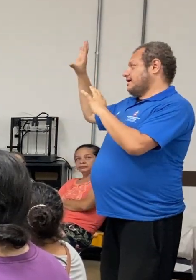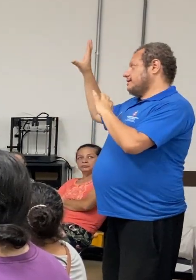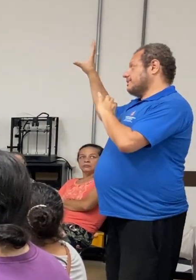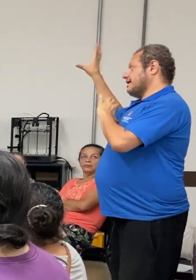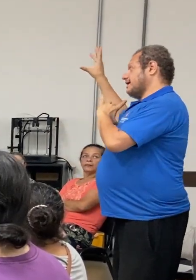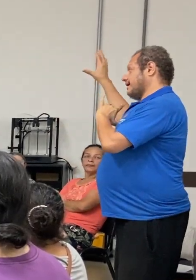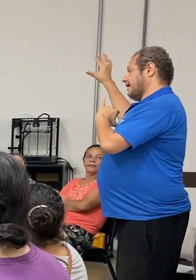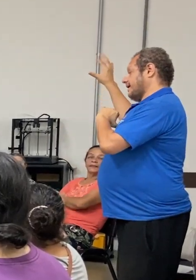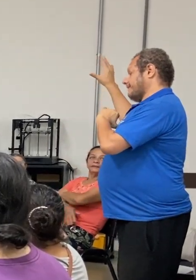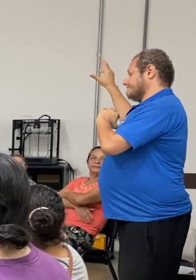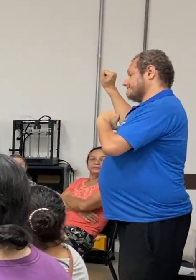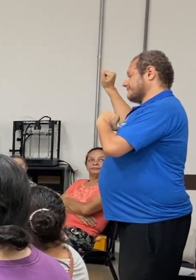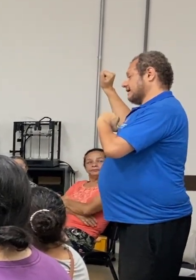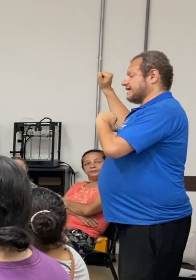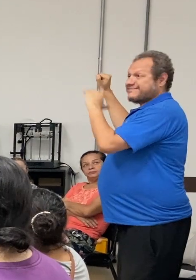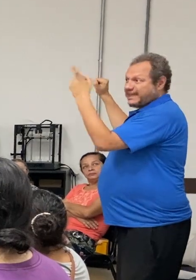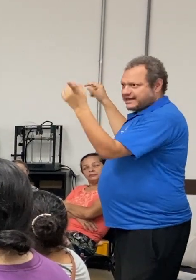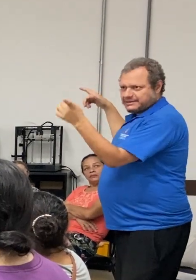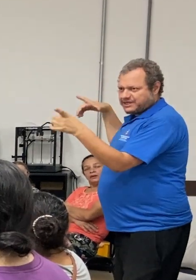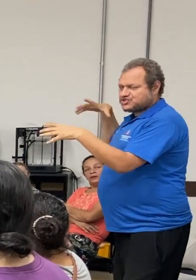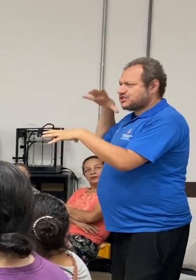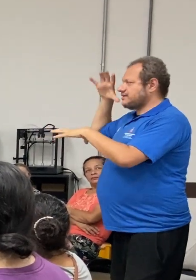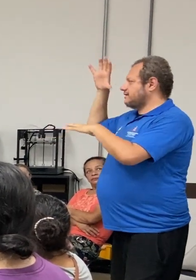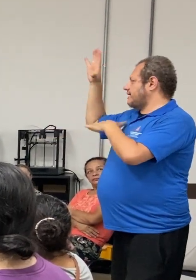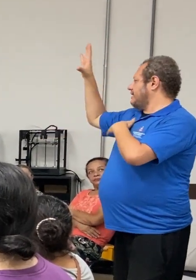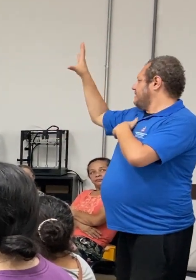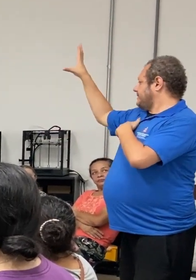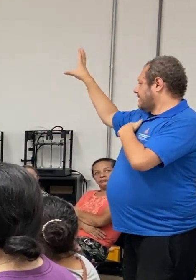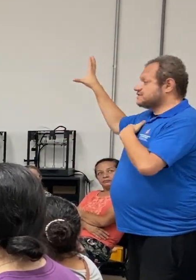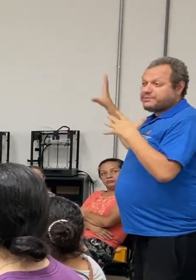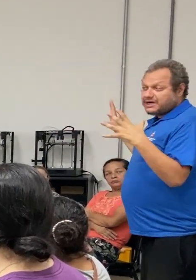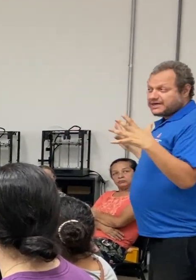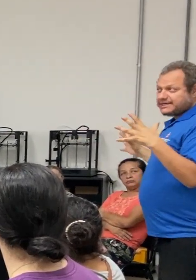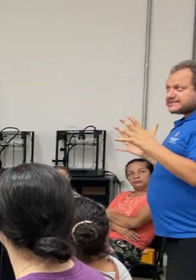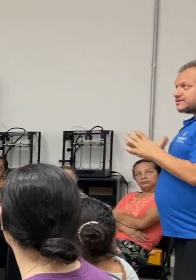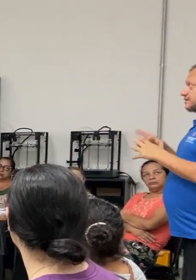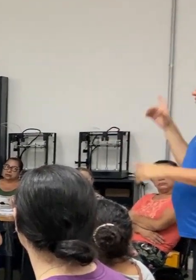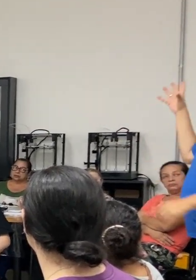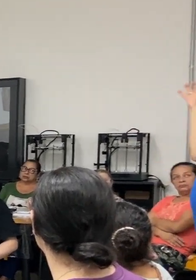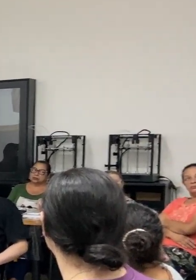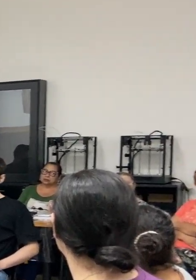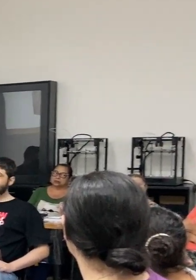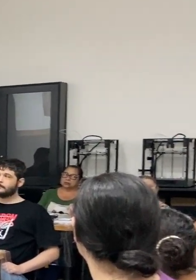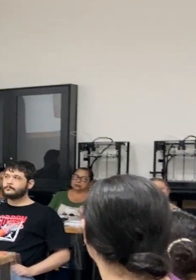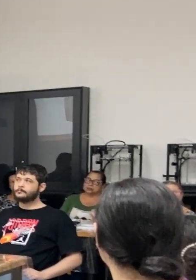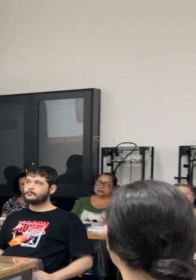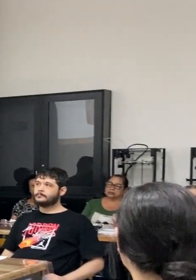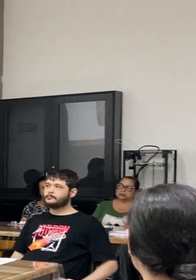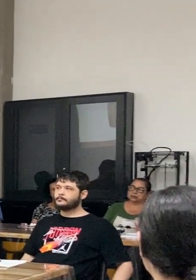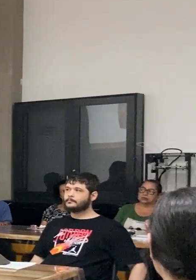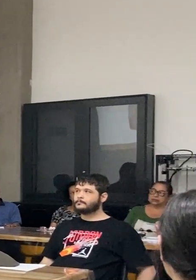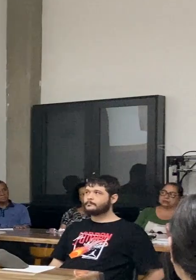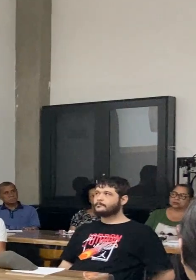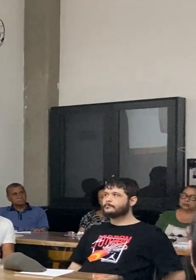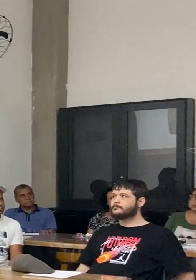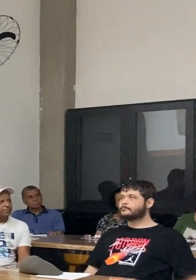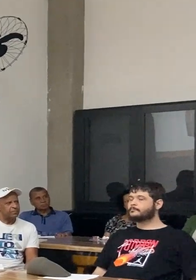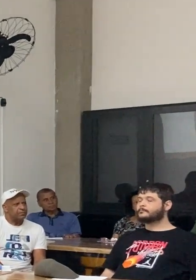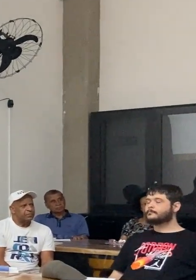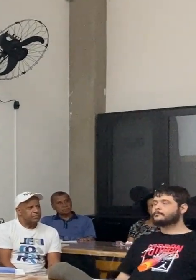Lembra? Inglaterra também tinha, né, Espanha, essa coisa toda, ficou sabendo que lá tinha escolas já para pessoas surdas,